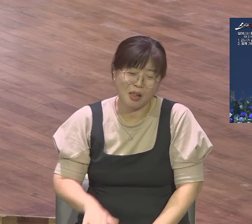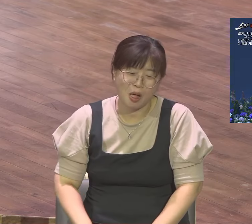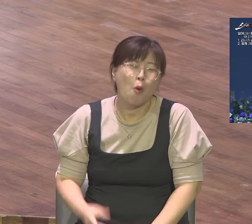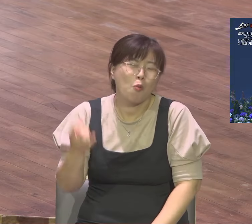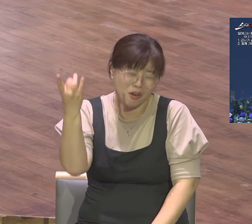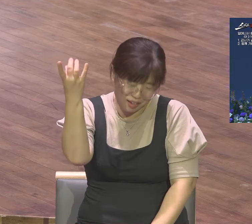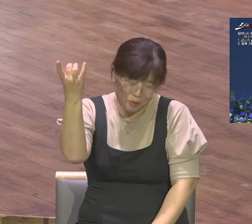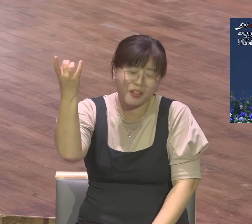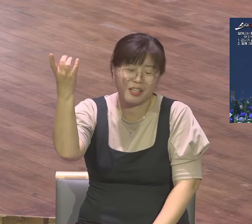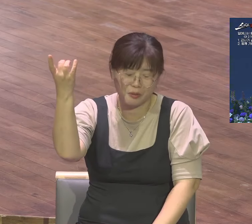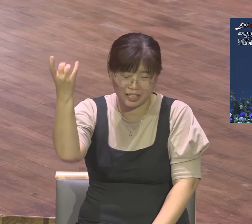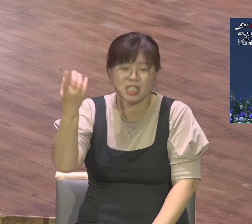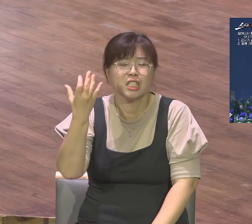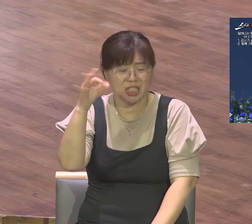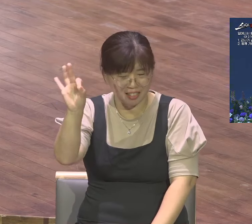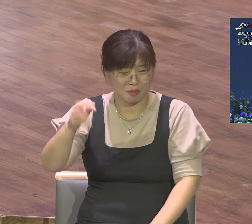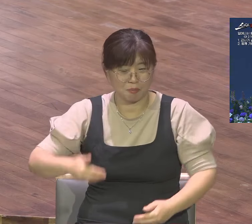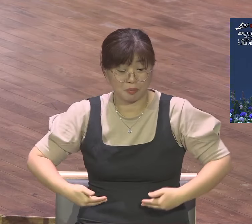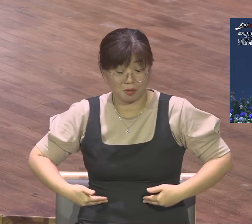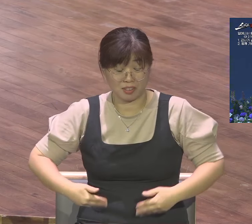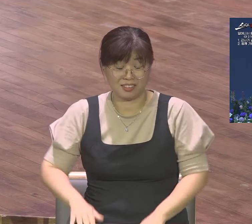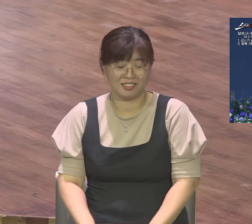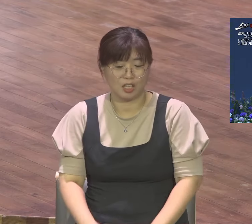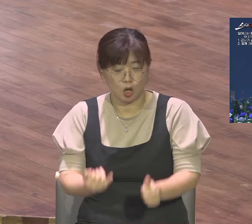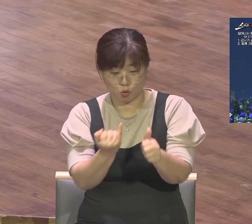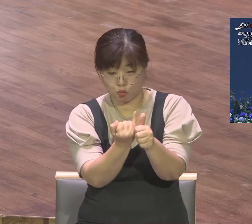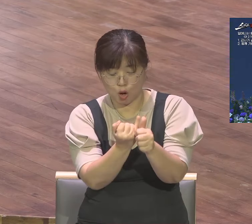인정하고. 최고야 최고.